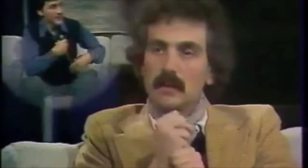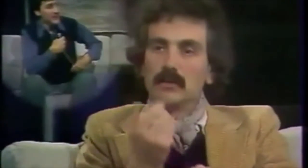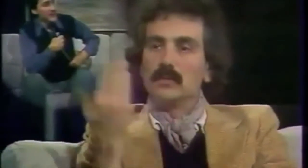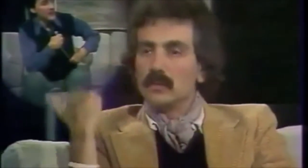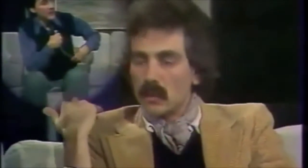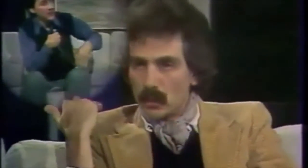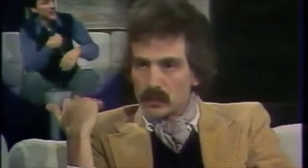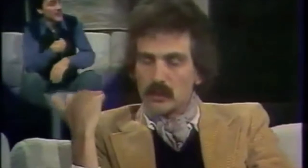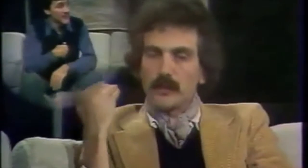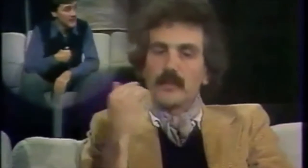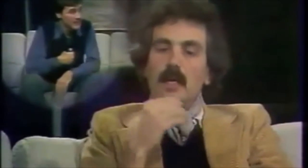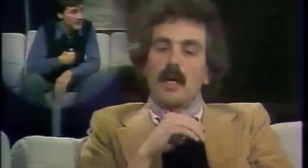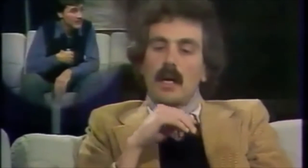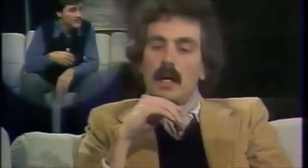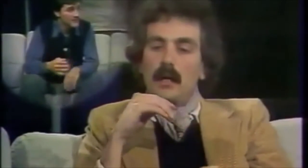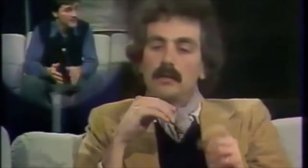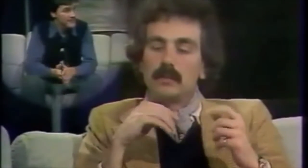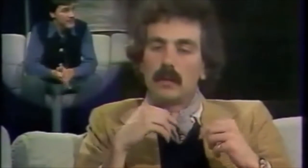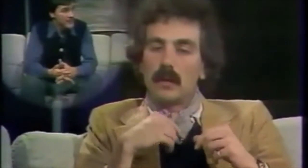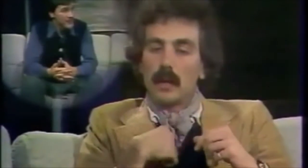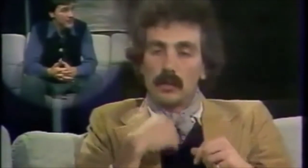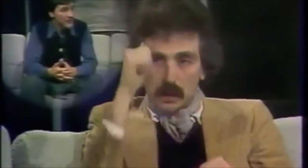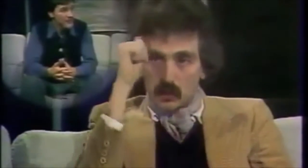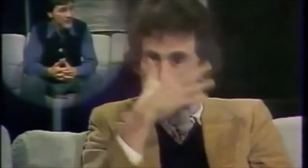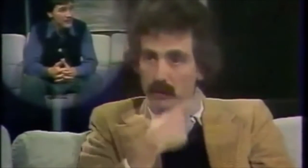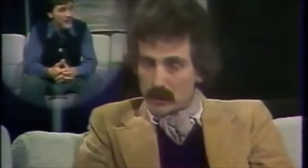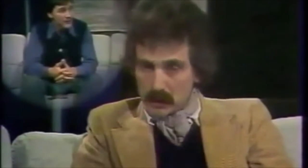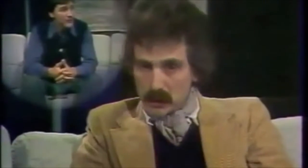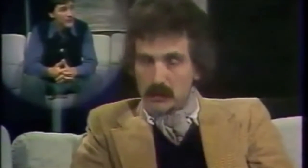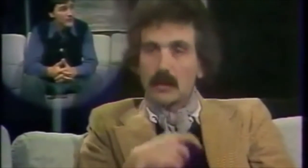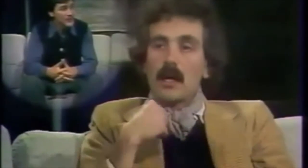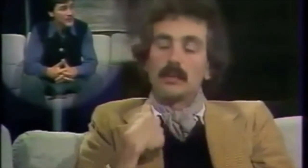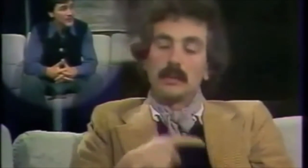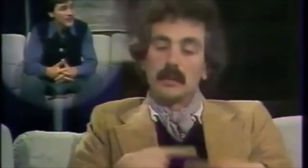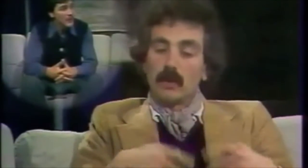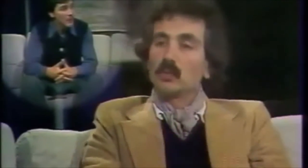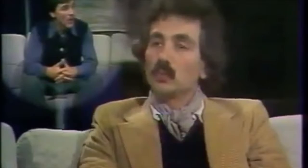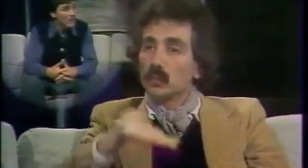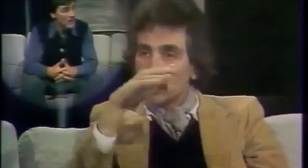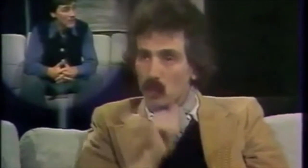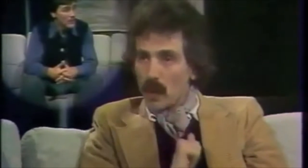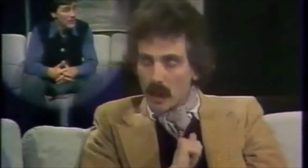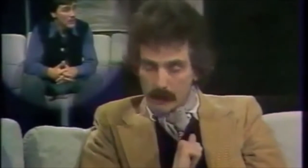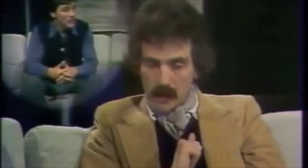IVT a commencé il y a 5 ans. C'est le International Visual Theatre. Moi-même,